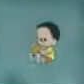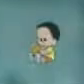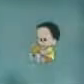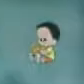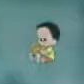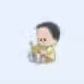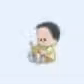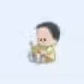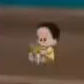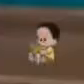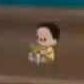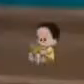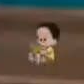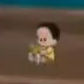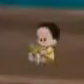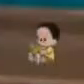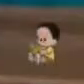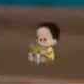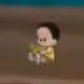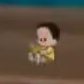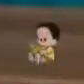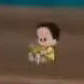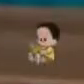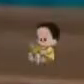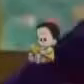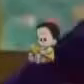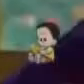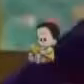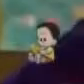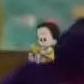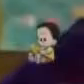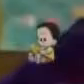sua mão, a bebida vira na mesa, as crianças olham.